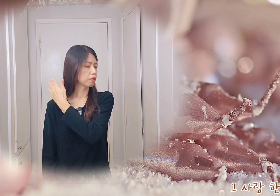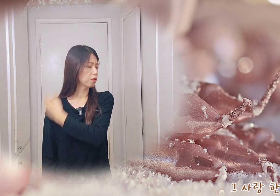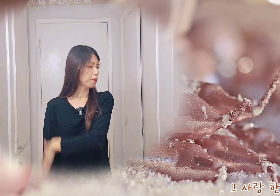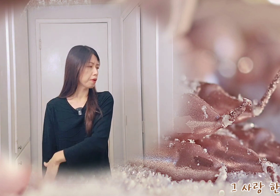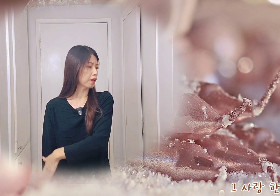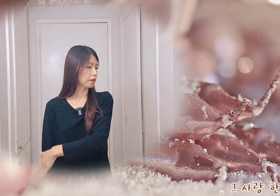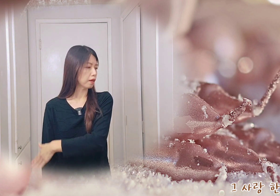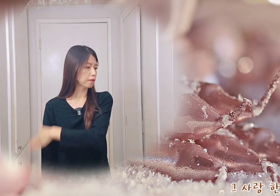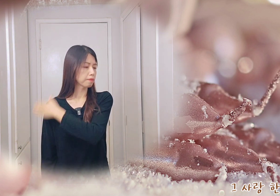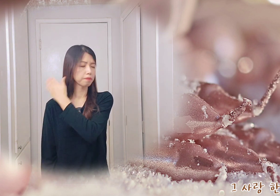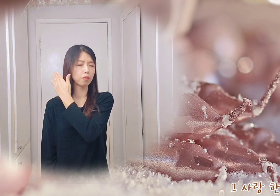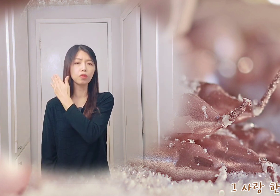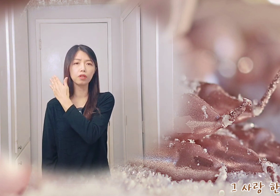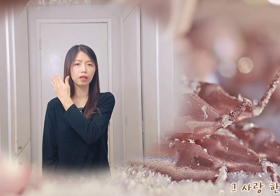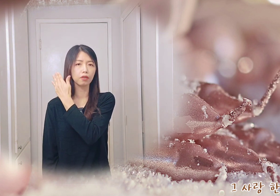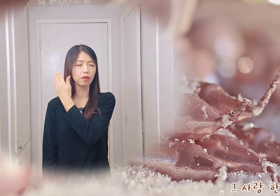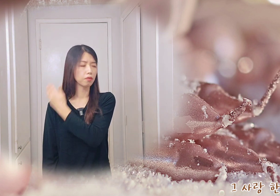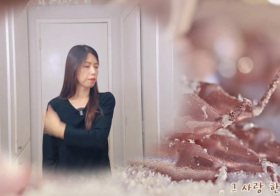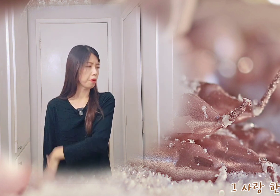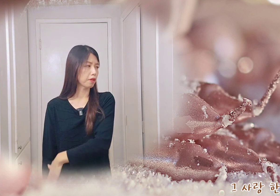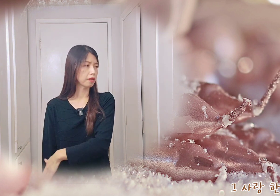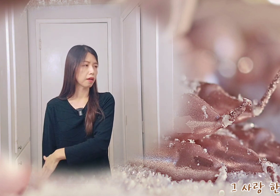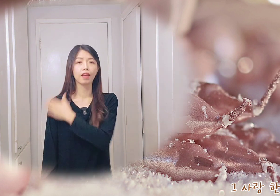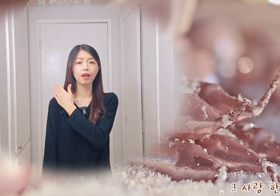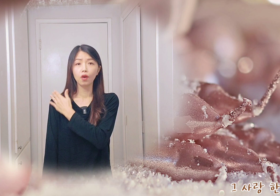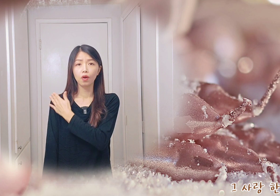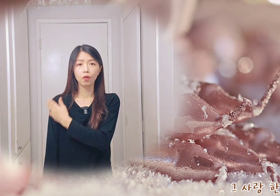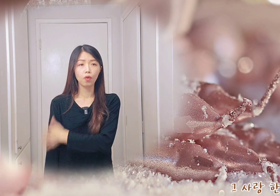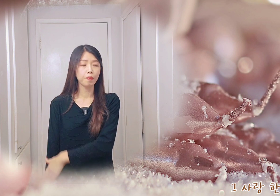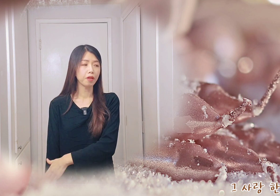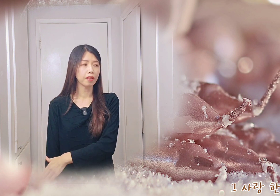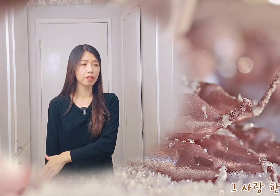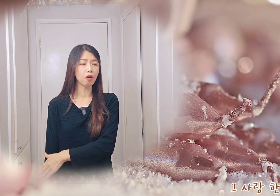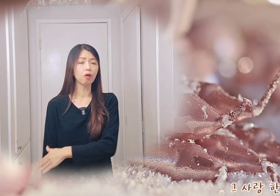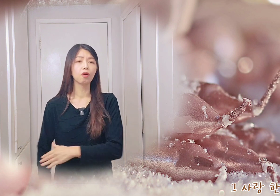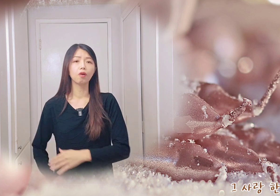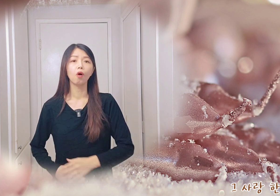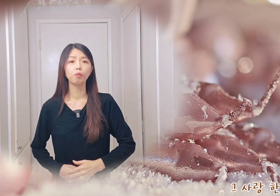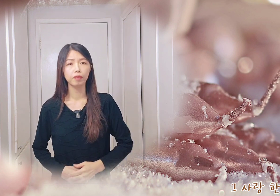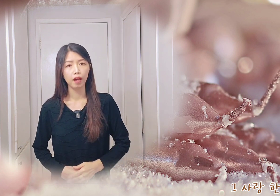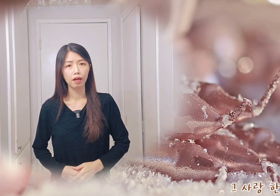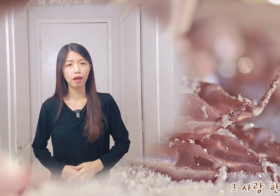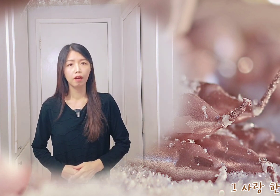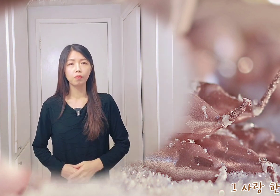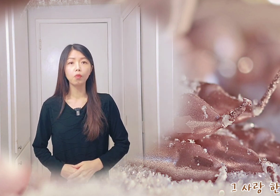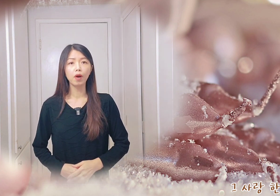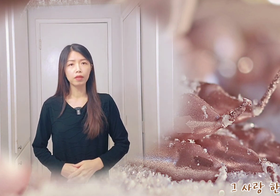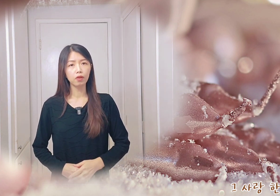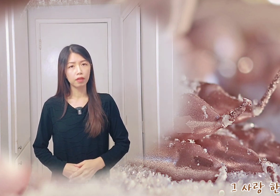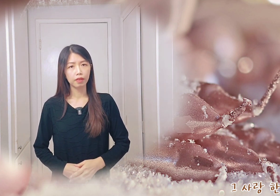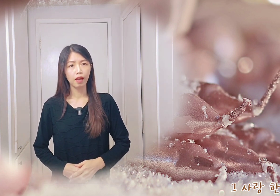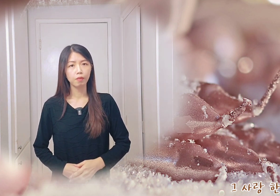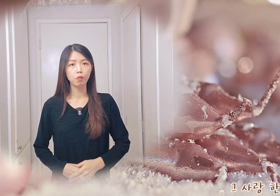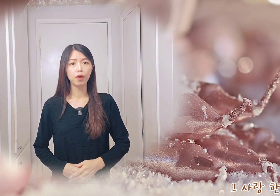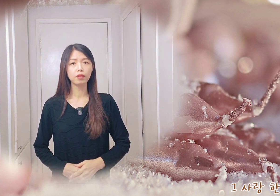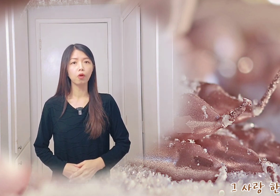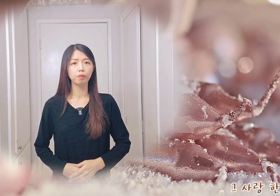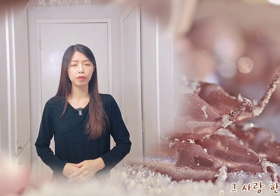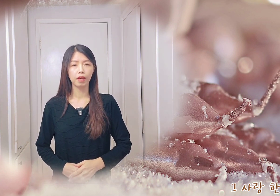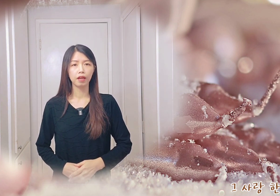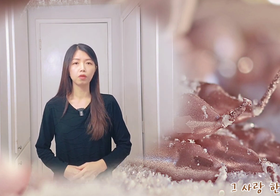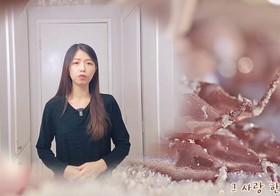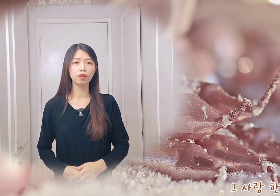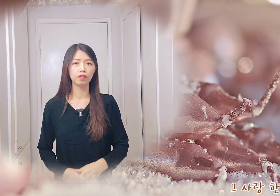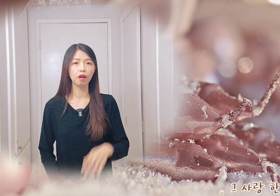거예요. 외면하다. 모른 척 하는 거예요. 외면하다. 외면한 적 없다. 뭐뭐 한 적 있다. 뭐뭐 한